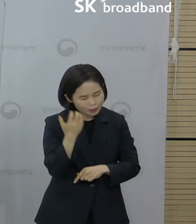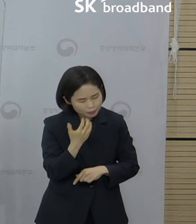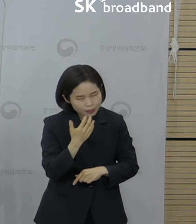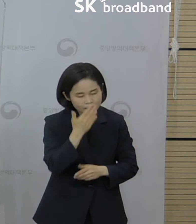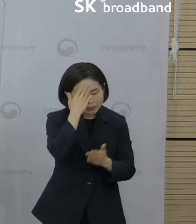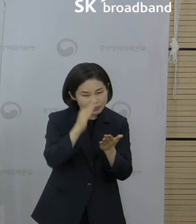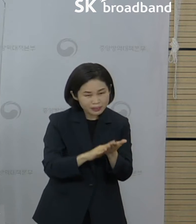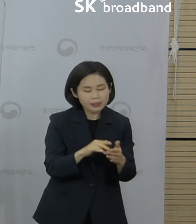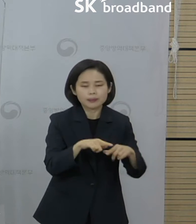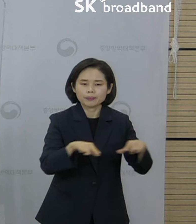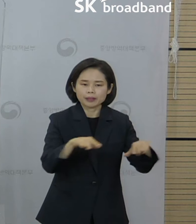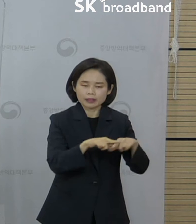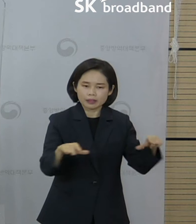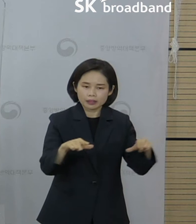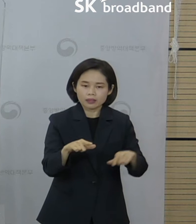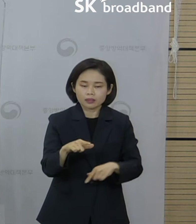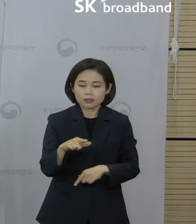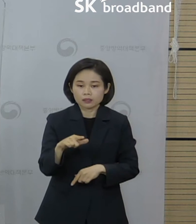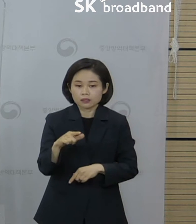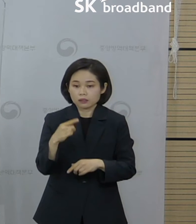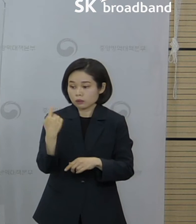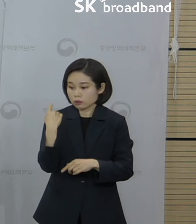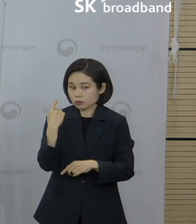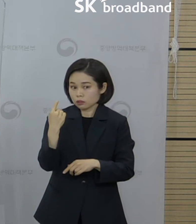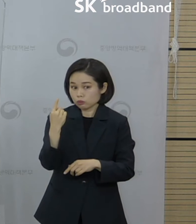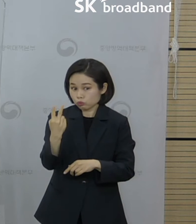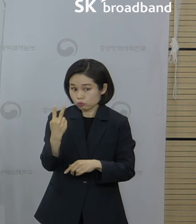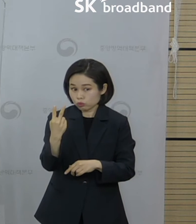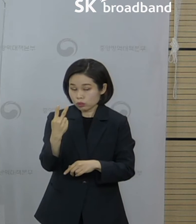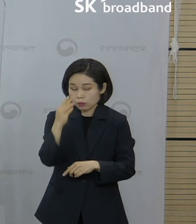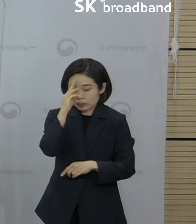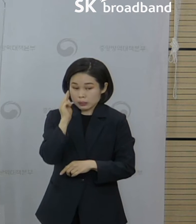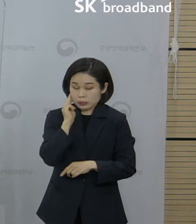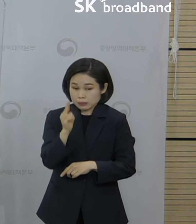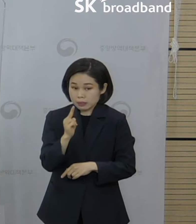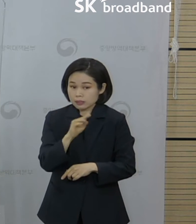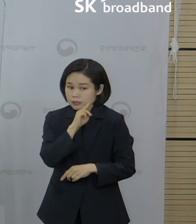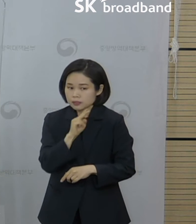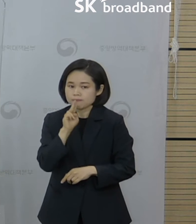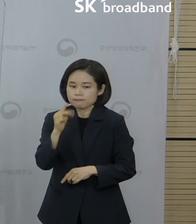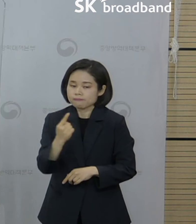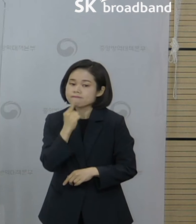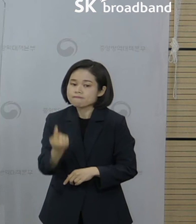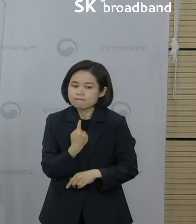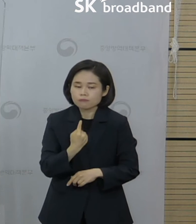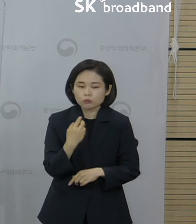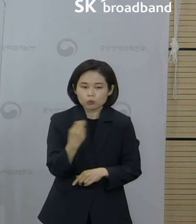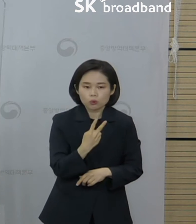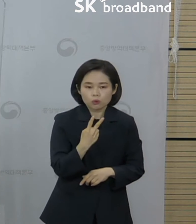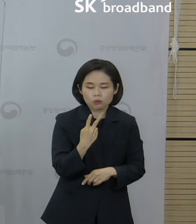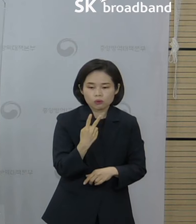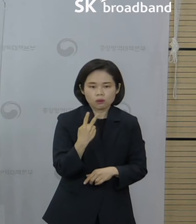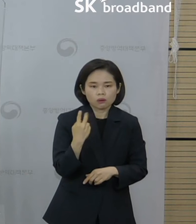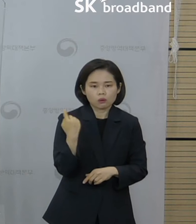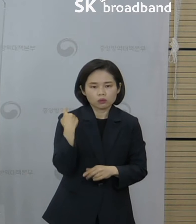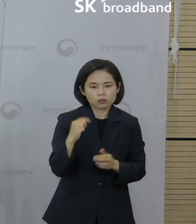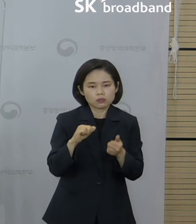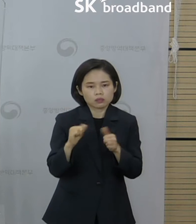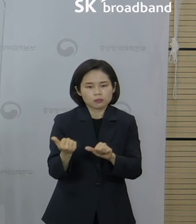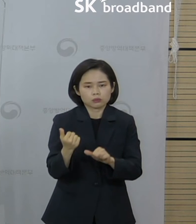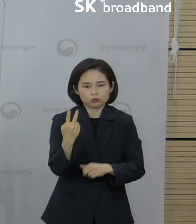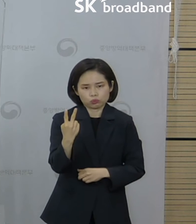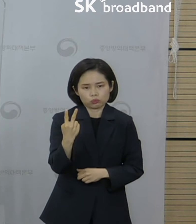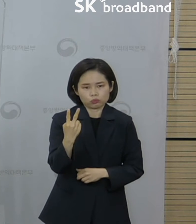사례였으며 신규로 2건의 중증 의심 사례, 또한 신규로 2건의 사망 사례가